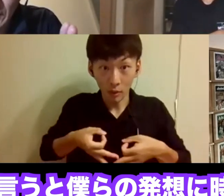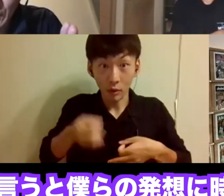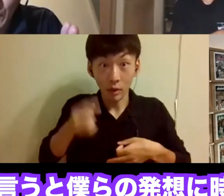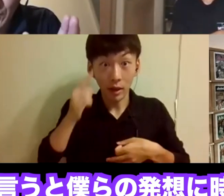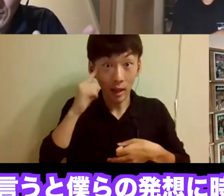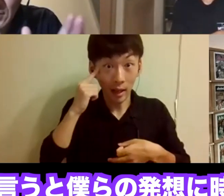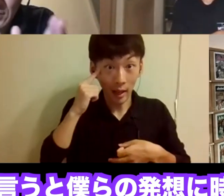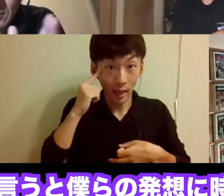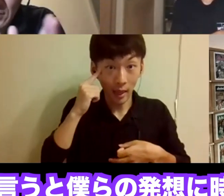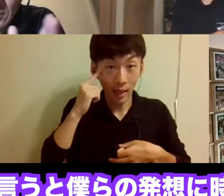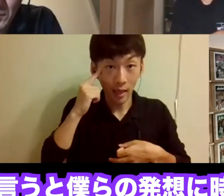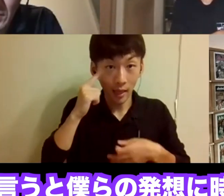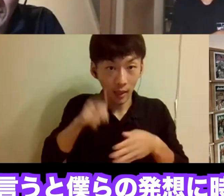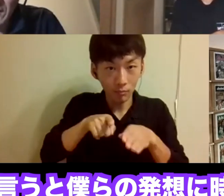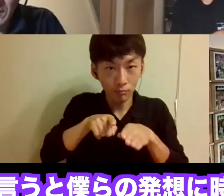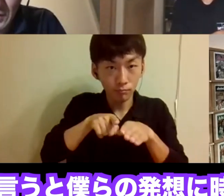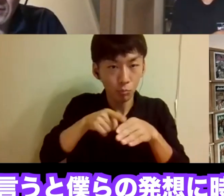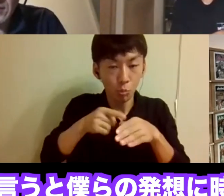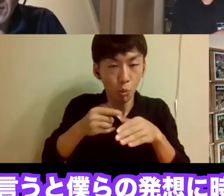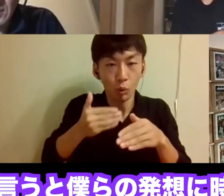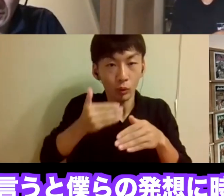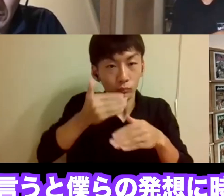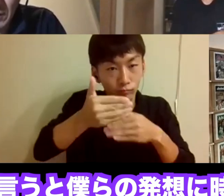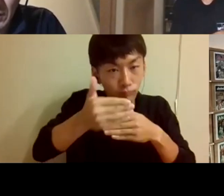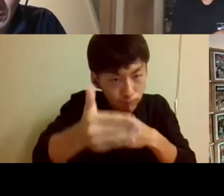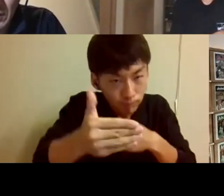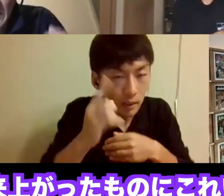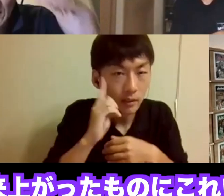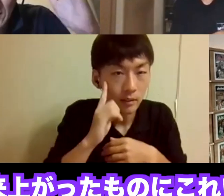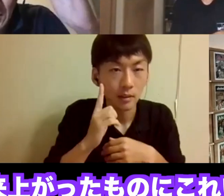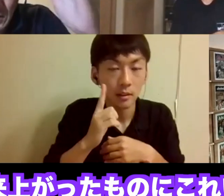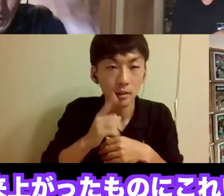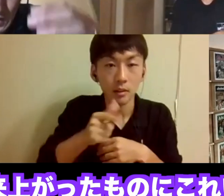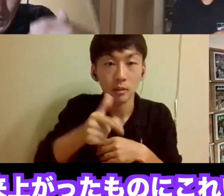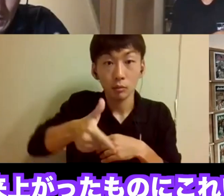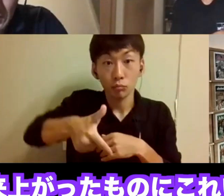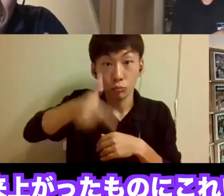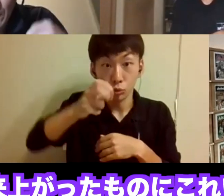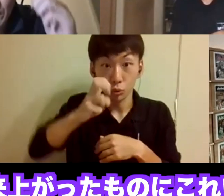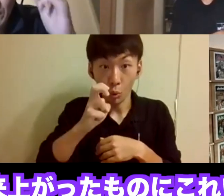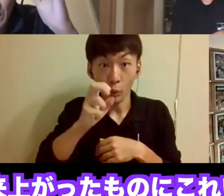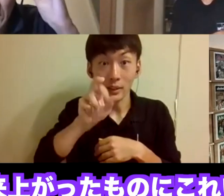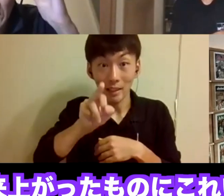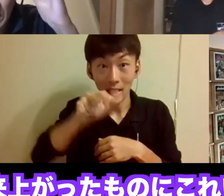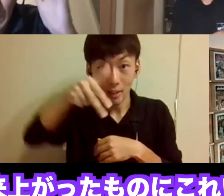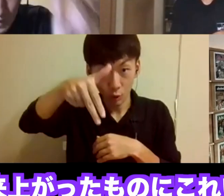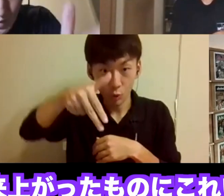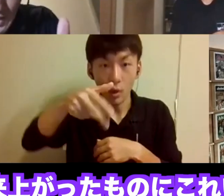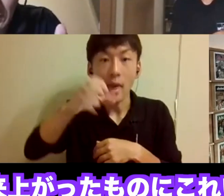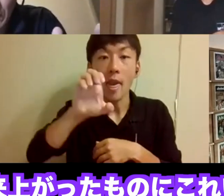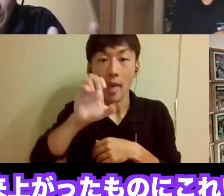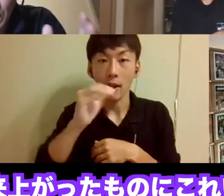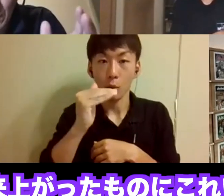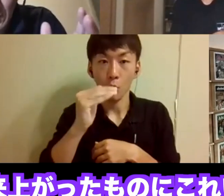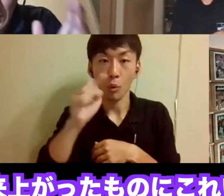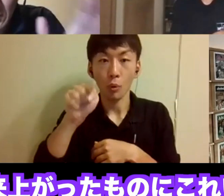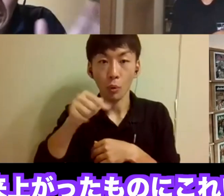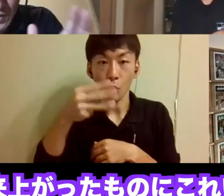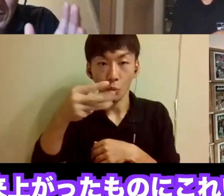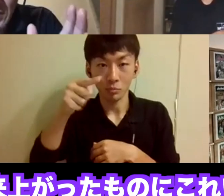プロセスエコノミーなんて言ったりするんですけど完全に出来上がったものにこれいいなっていう人もいるかもしれないけど